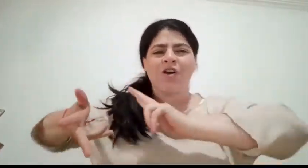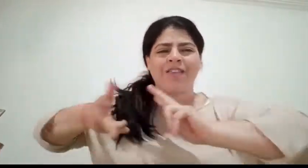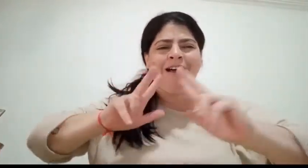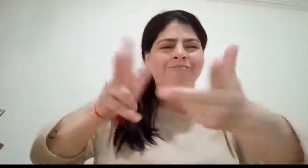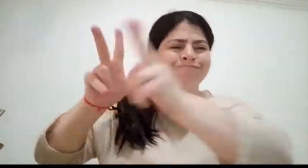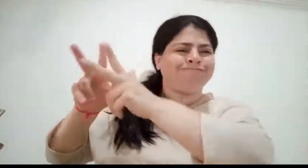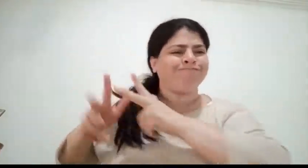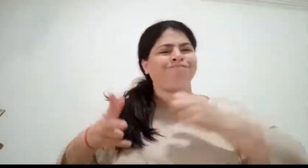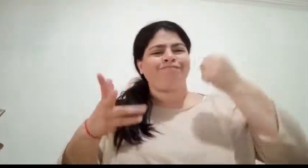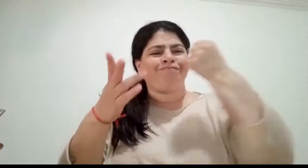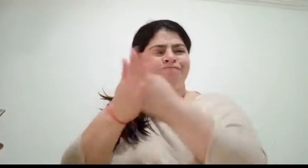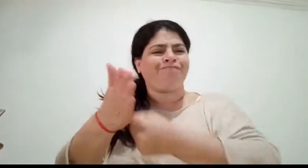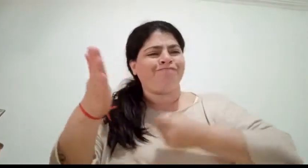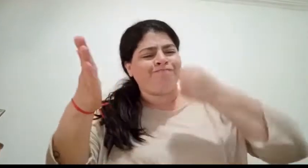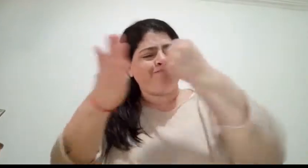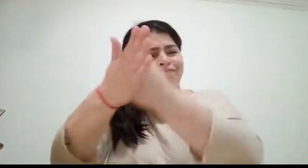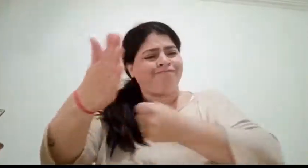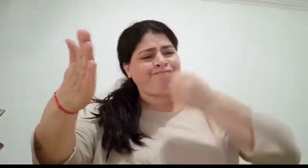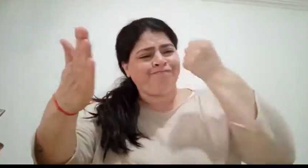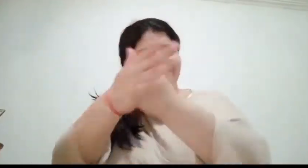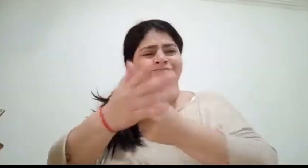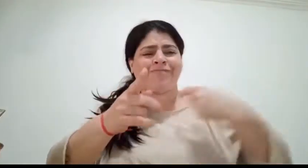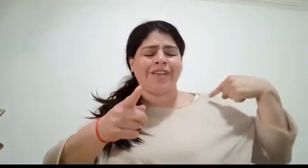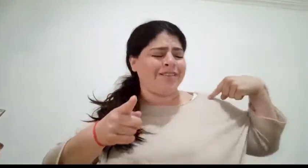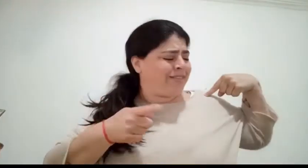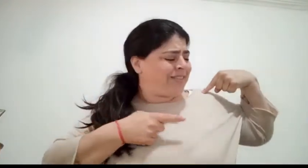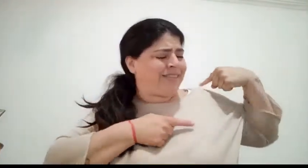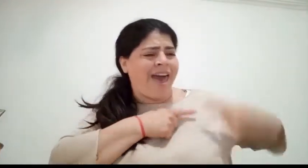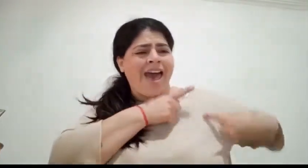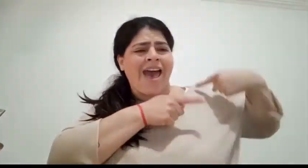dónde estaba la decisión de